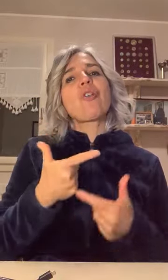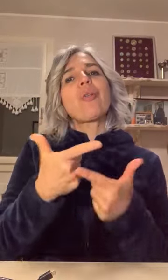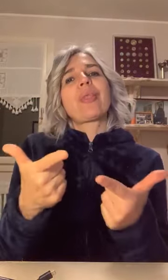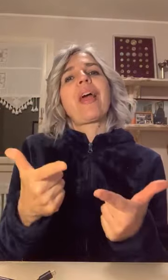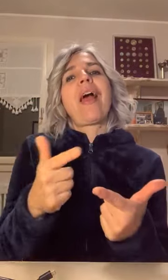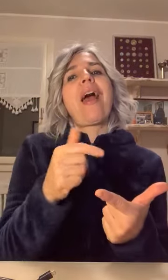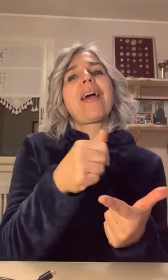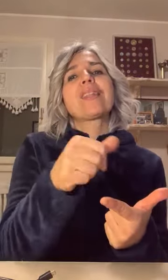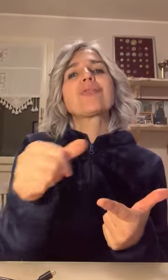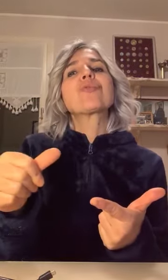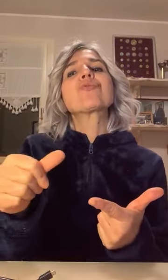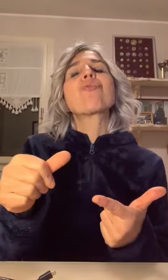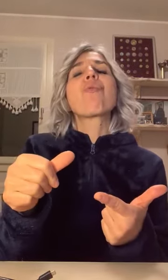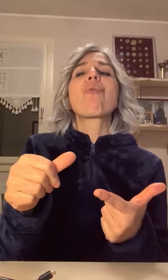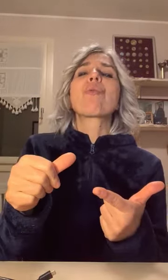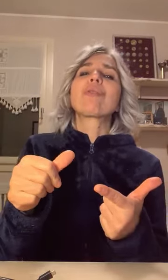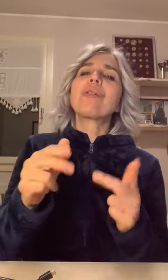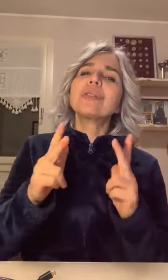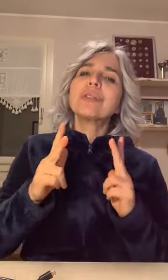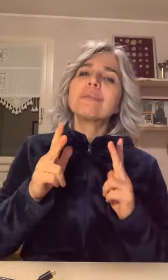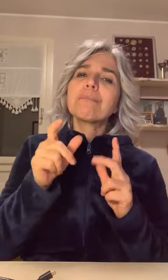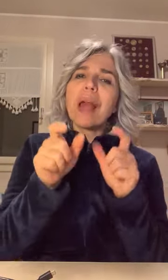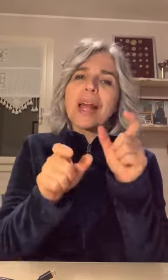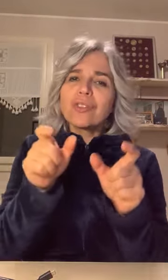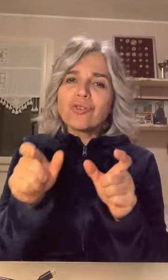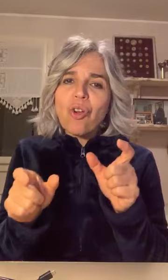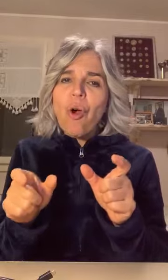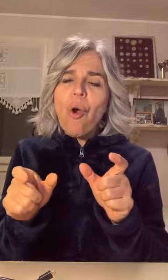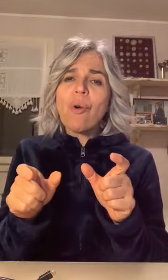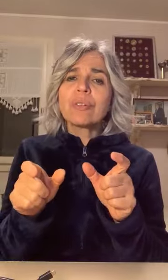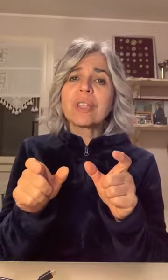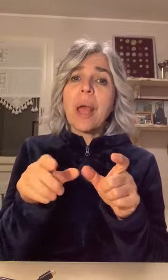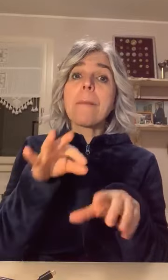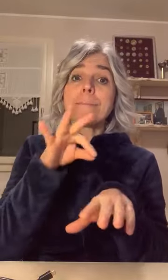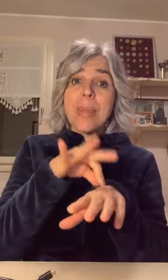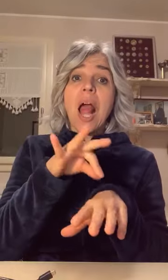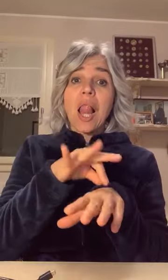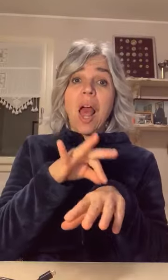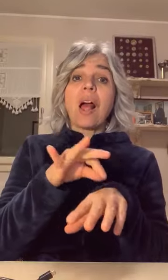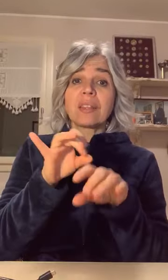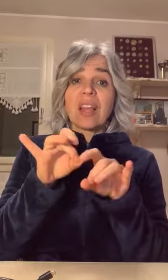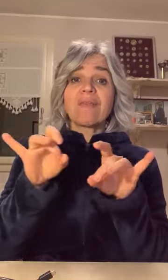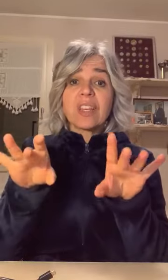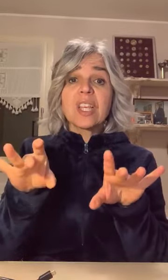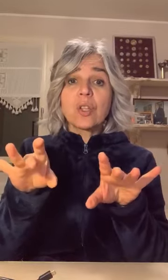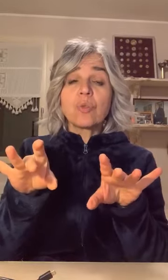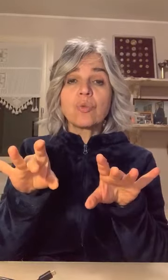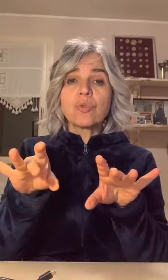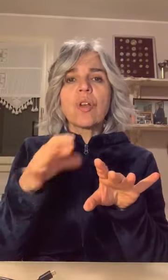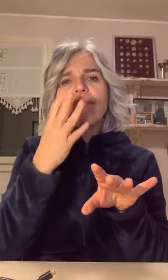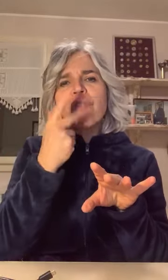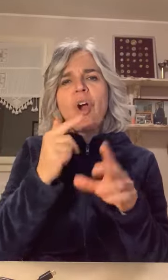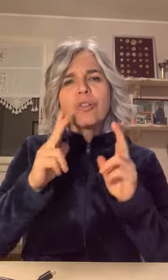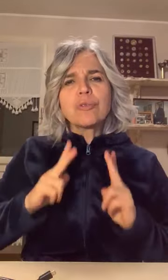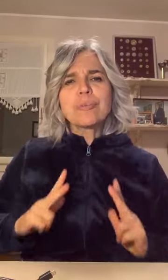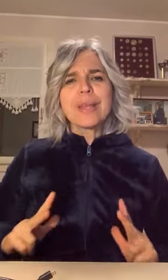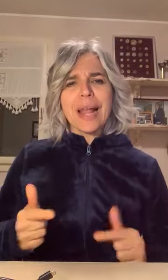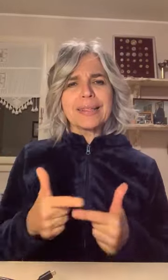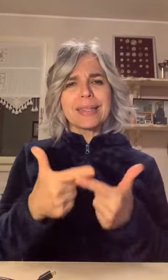una speranza per coloro che hanno ricevuto questo virus. Perché virus dal latino vuol dire